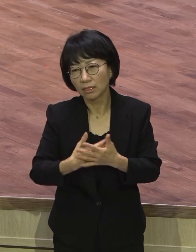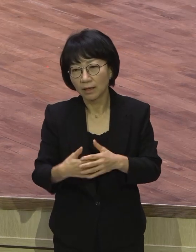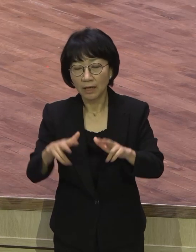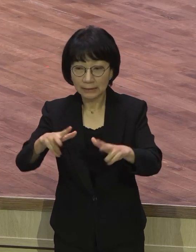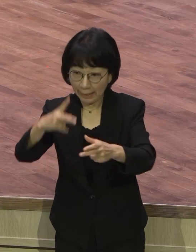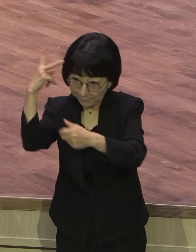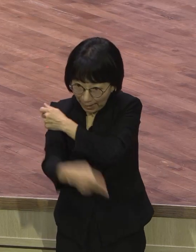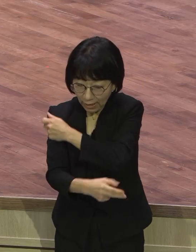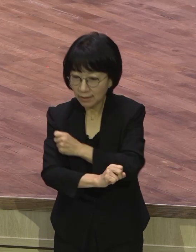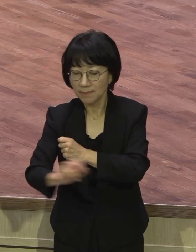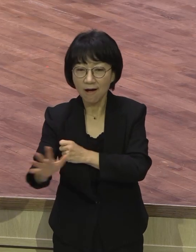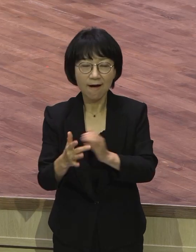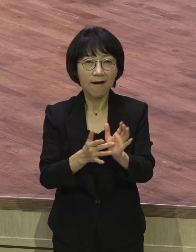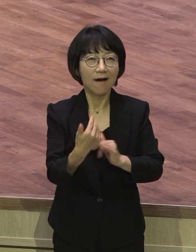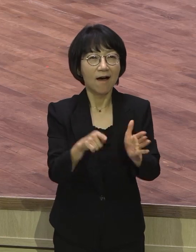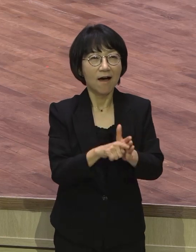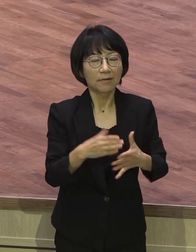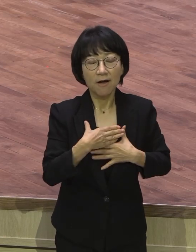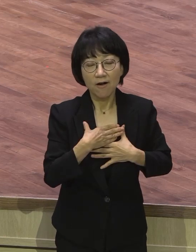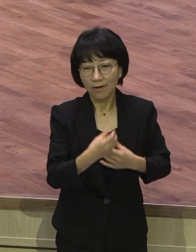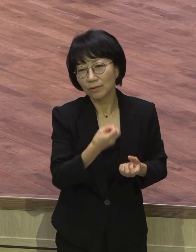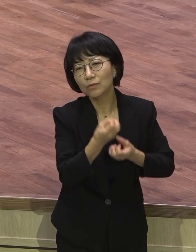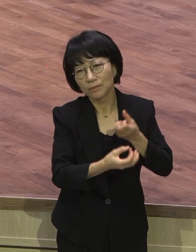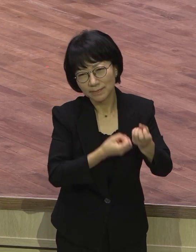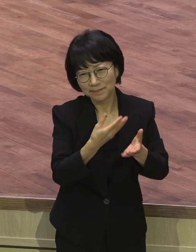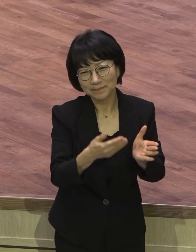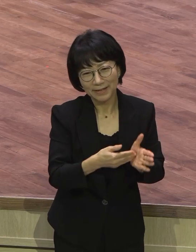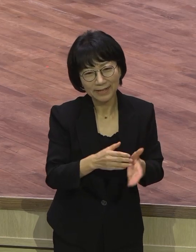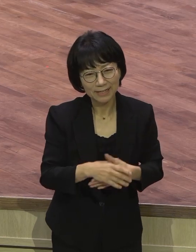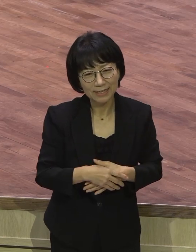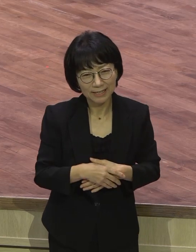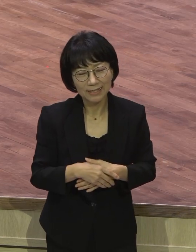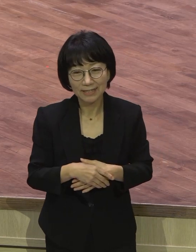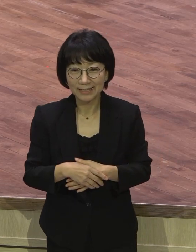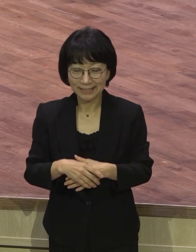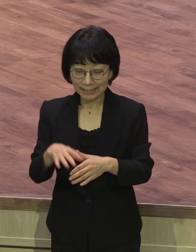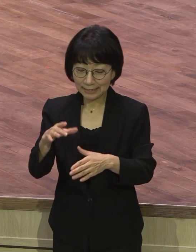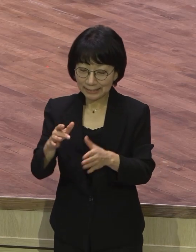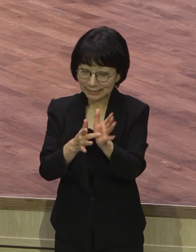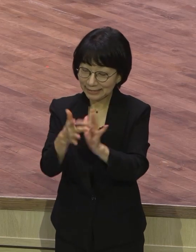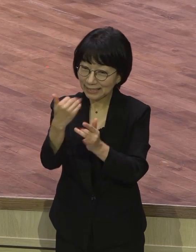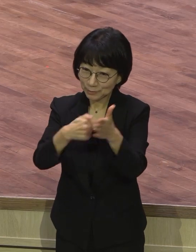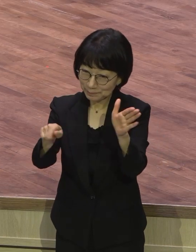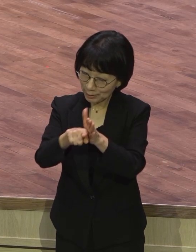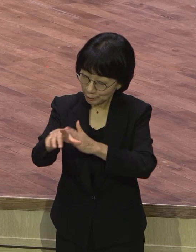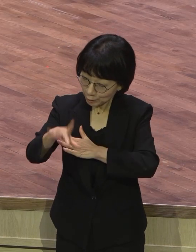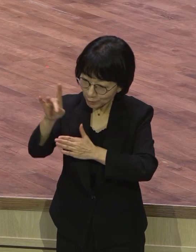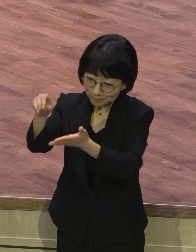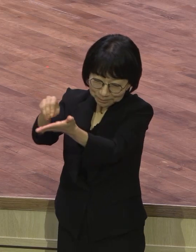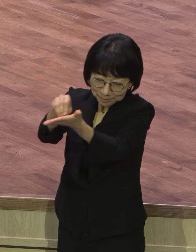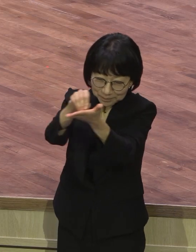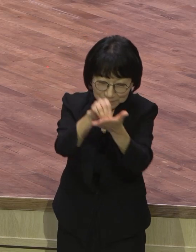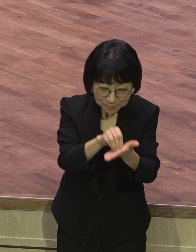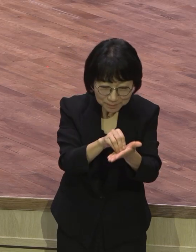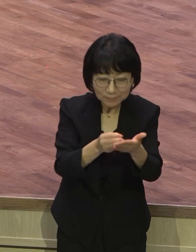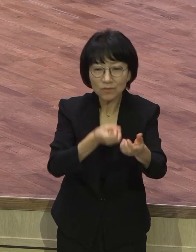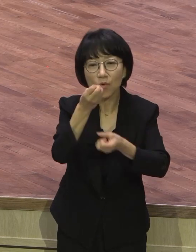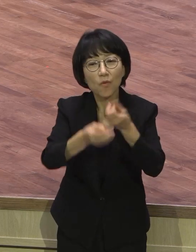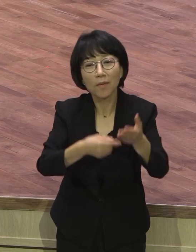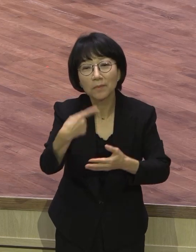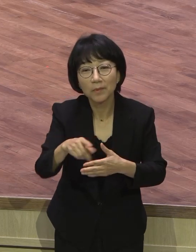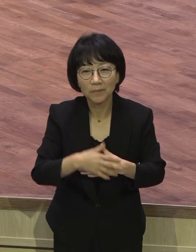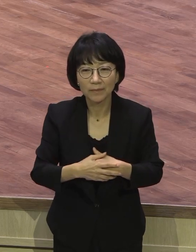내 영혼 평안에 우리 새가족들이 돌아와서 여러분이 첫째가 뭐가 고백하는 거